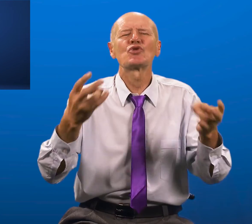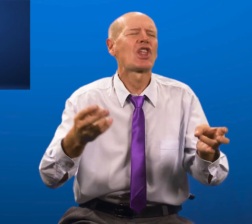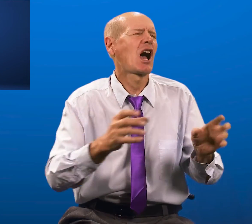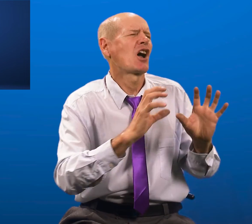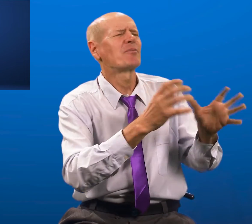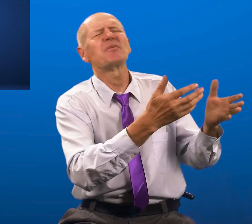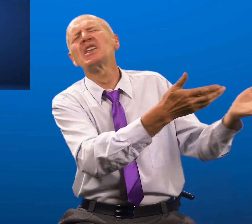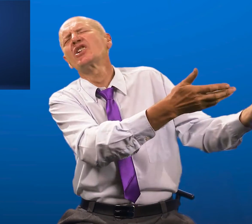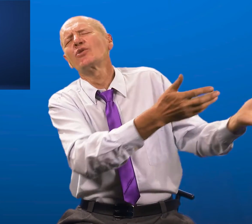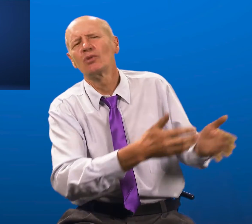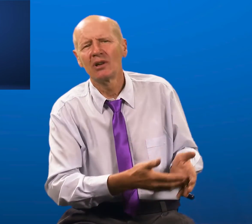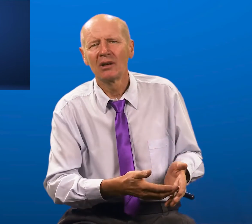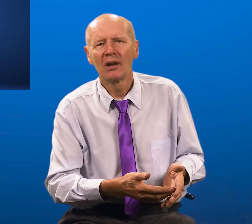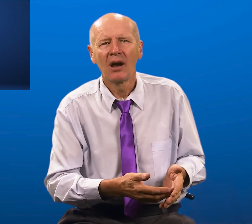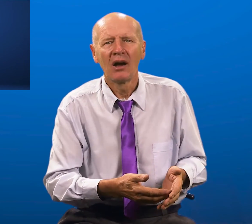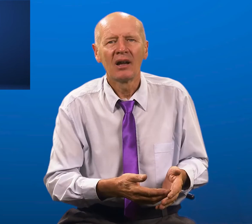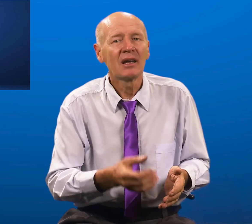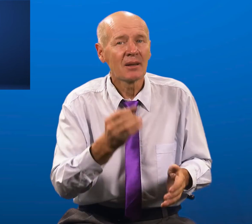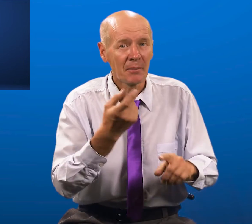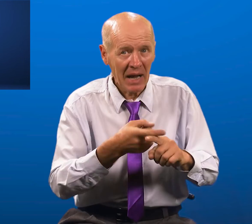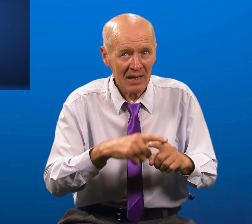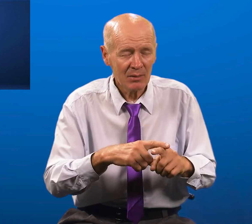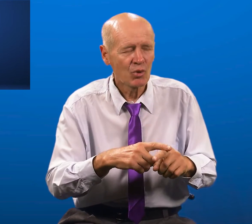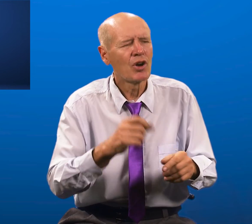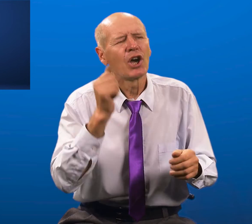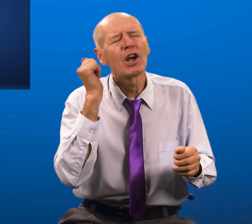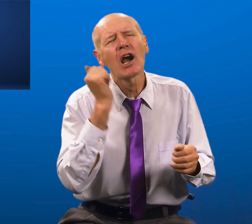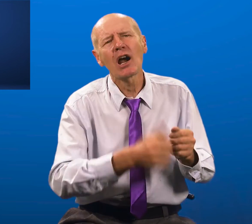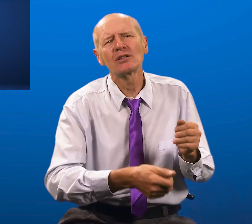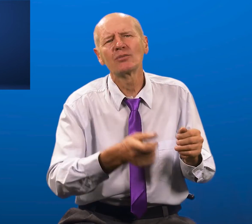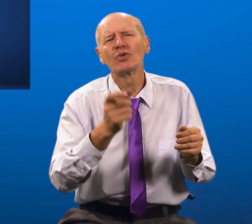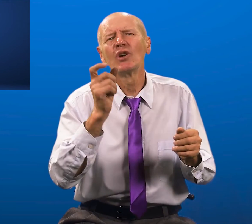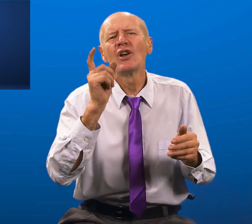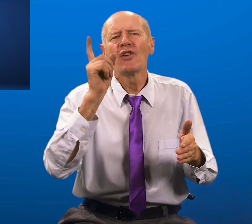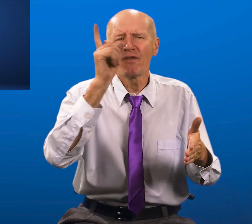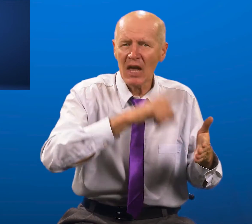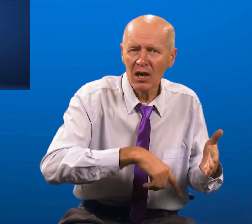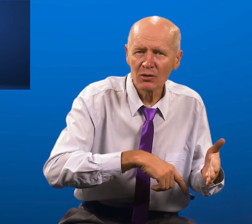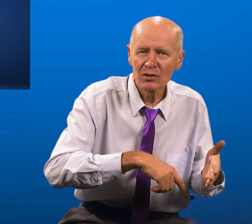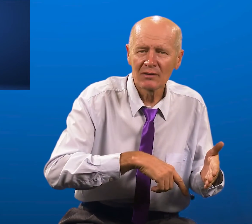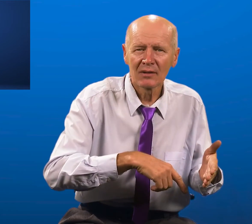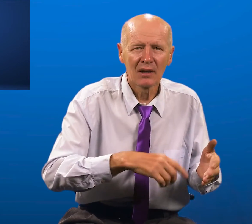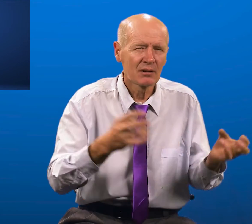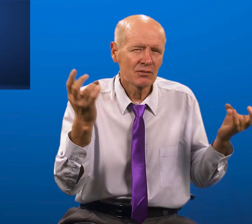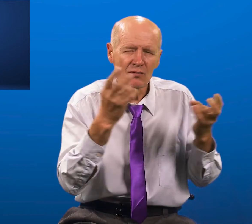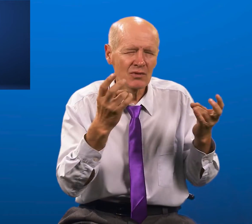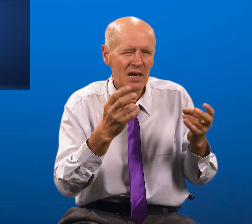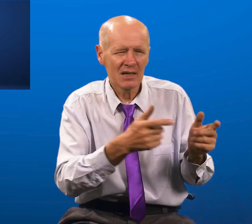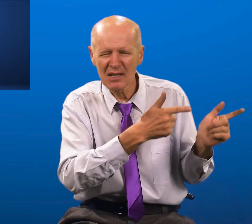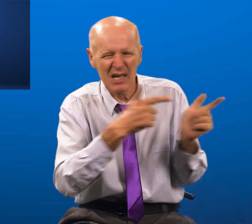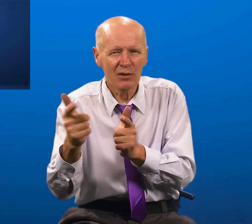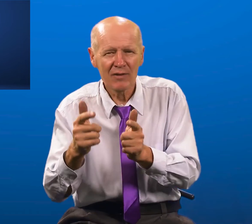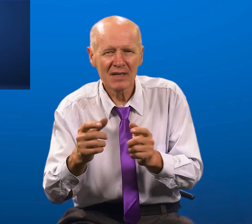мире. И поэтому каждому верному человеку Господу необходимо готовиться к